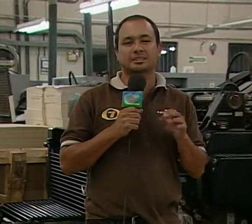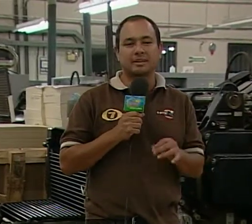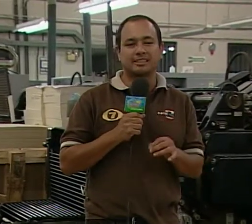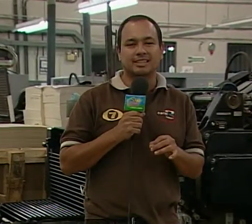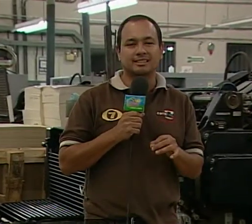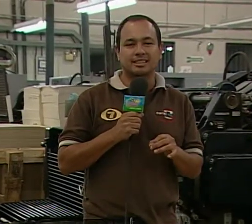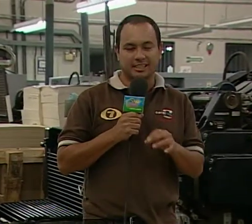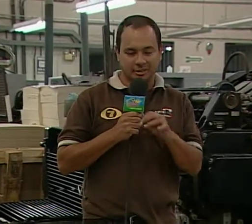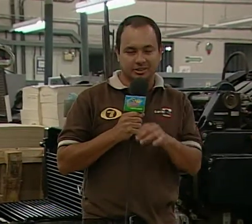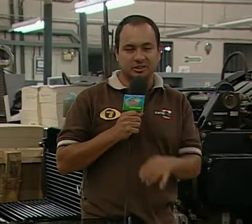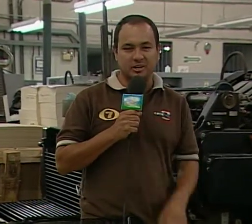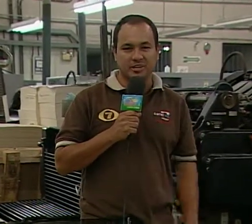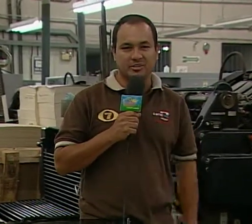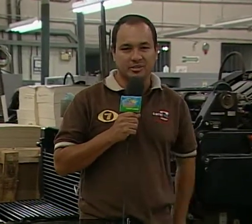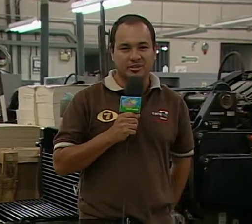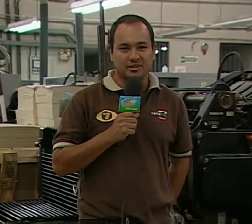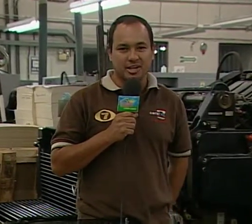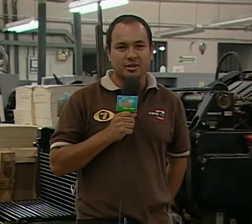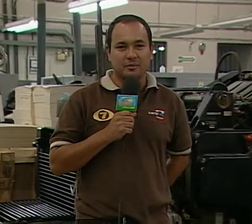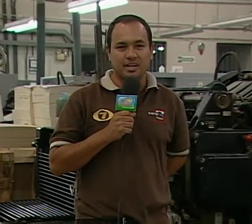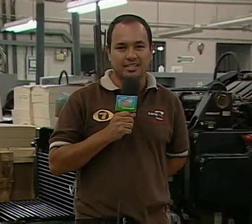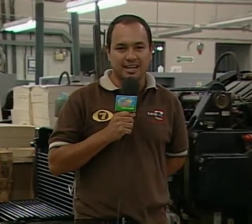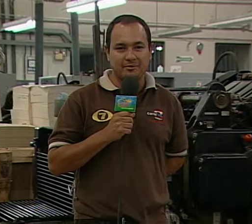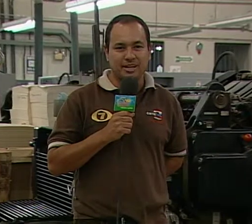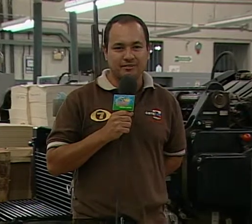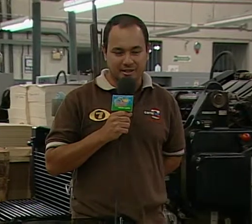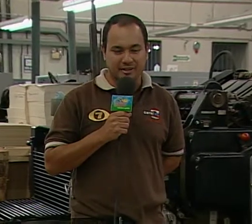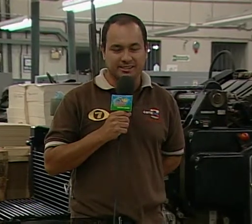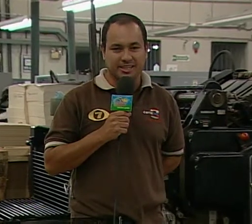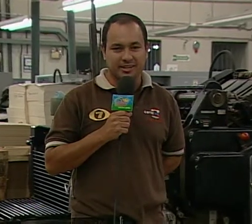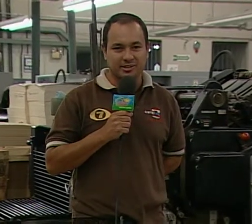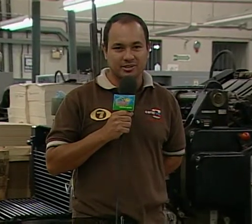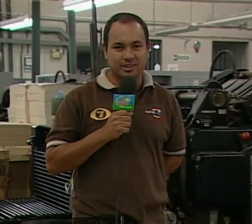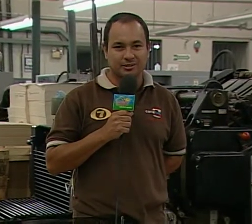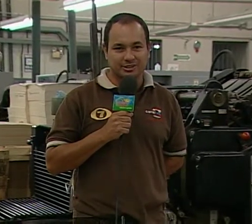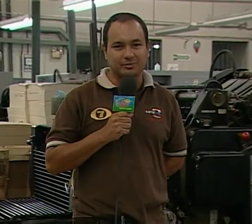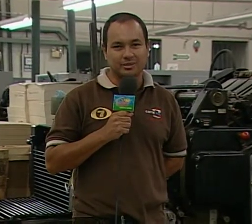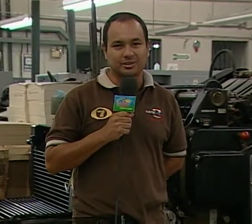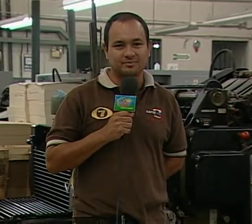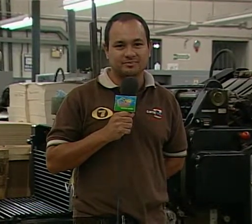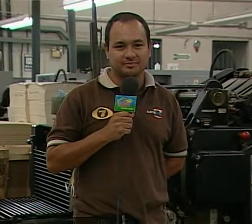metas y nuestros sueños. Horacio Porras en cámara, Felipe Castellanos, Nuestro Mundo.